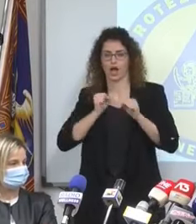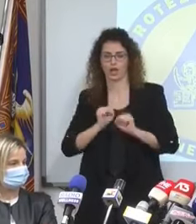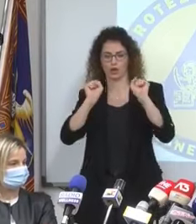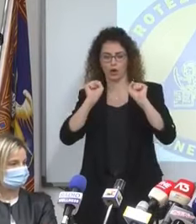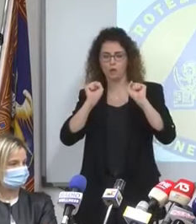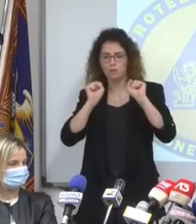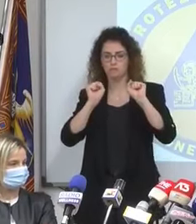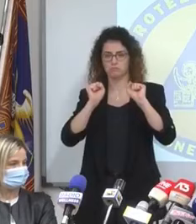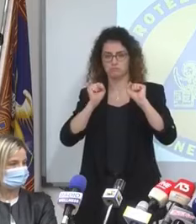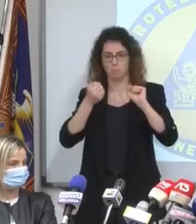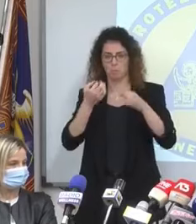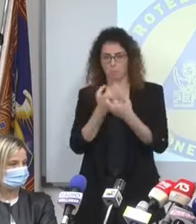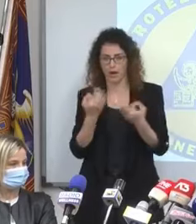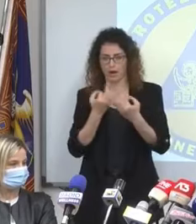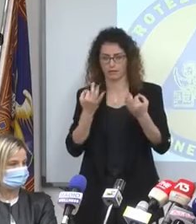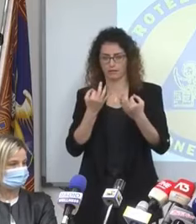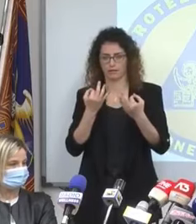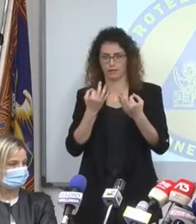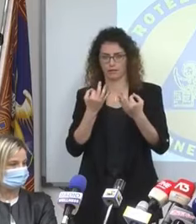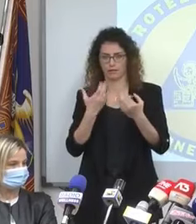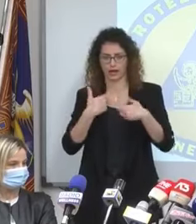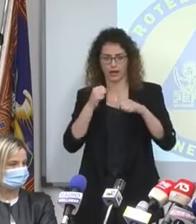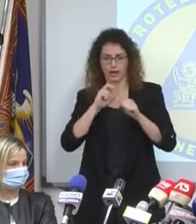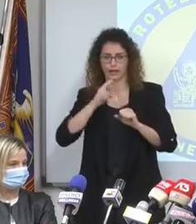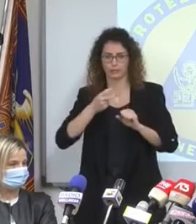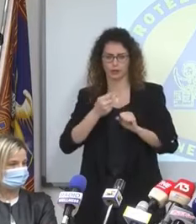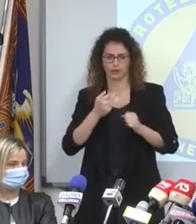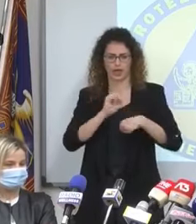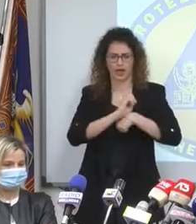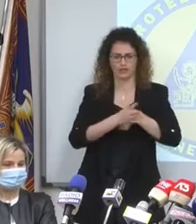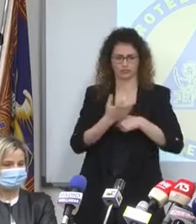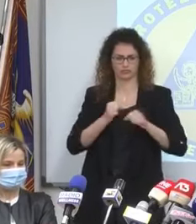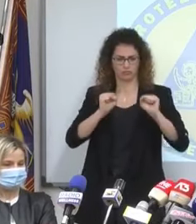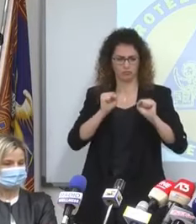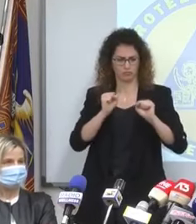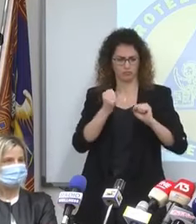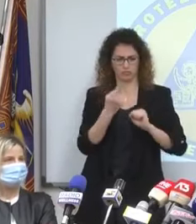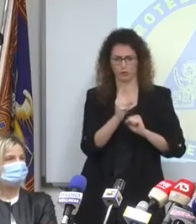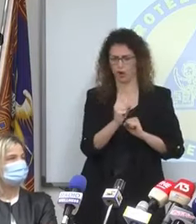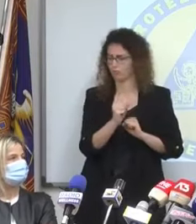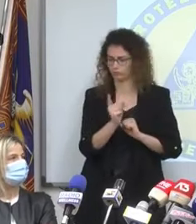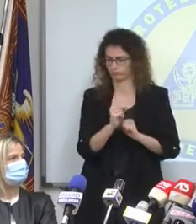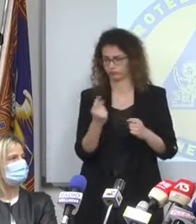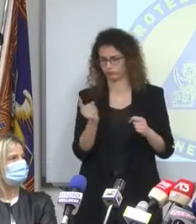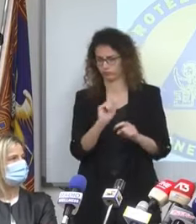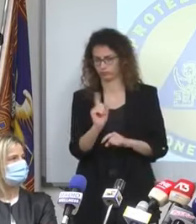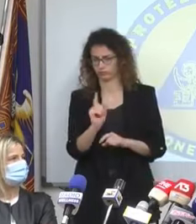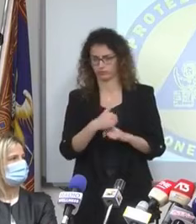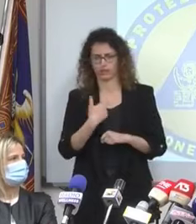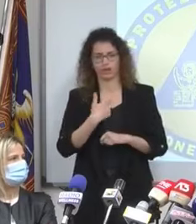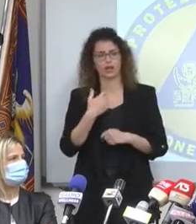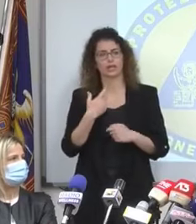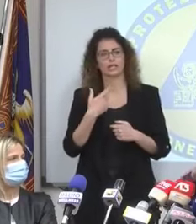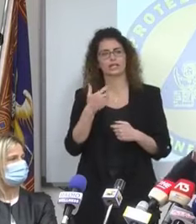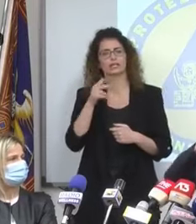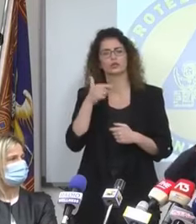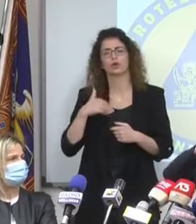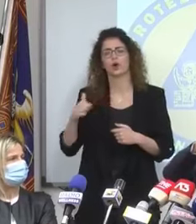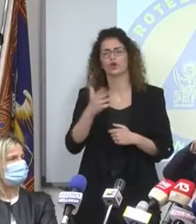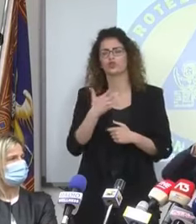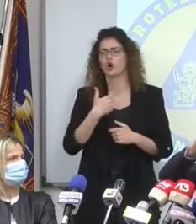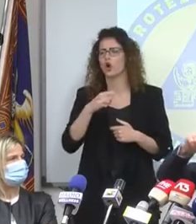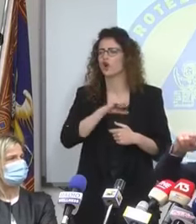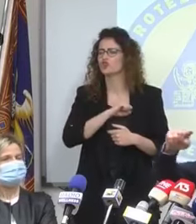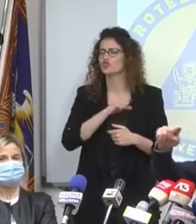male rispetto al virus. Signori, avete visto oggi uno di voi, forse adesso non ricordo chi, ha pubblicato